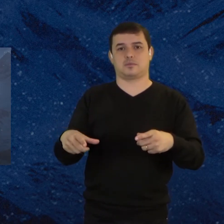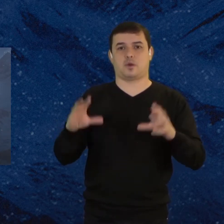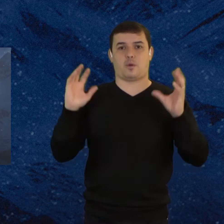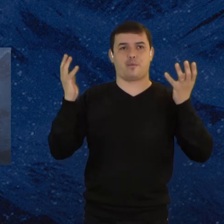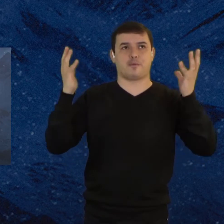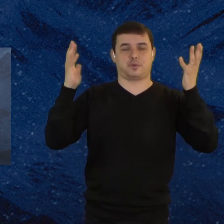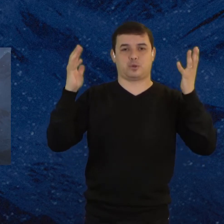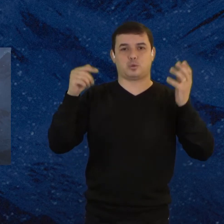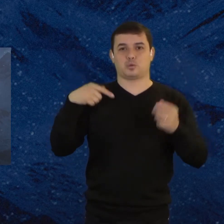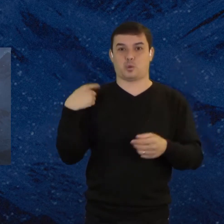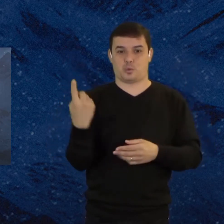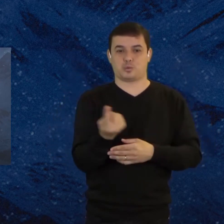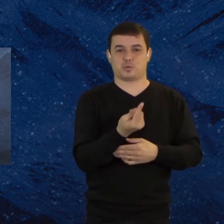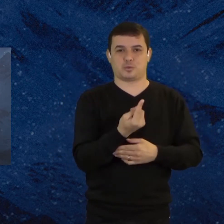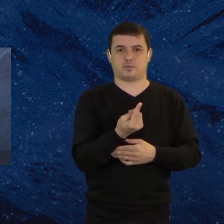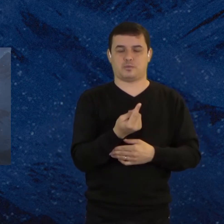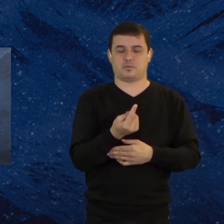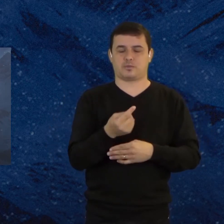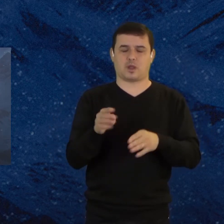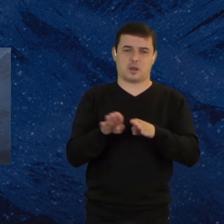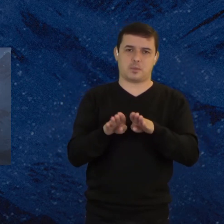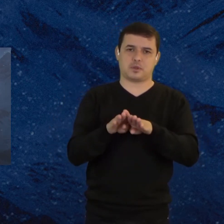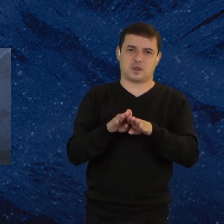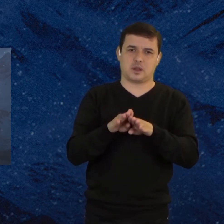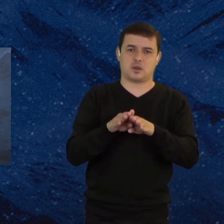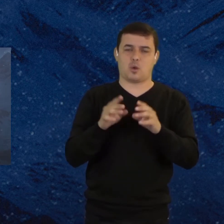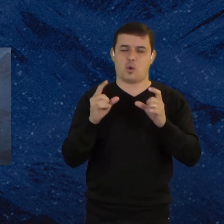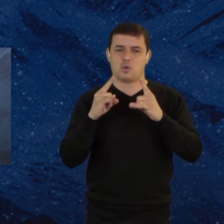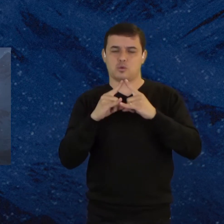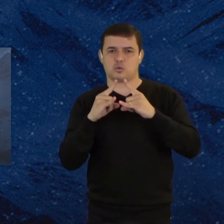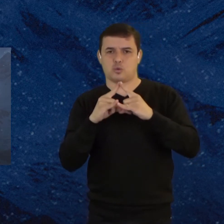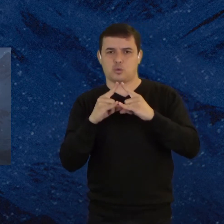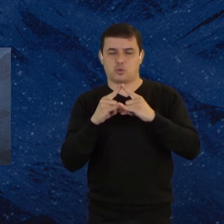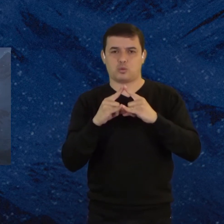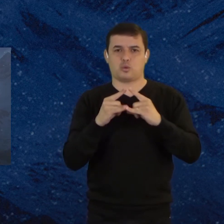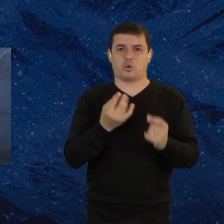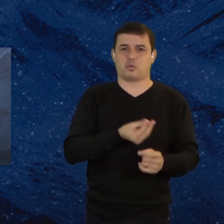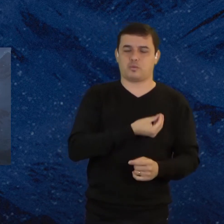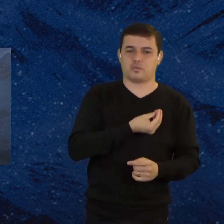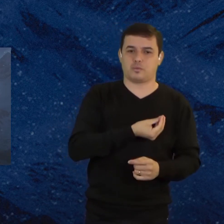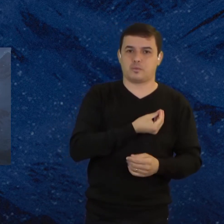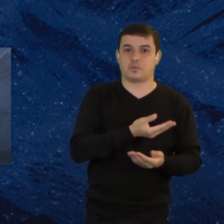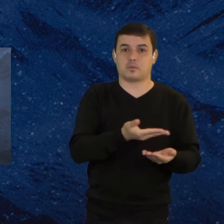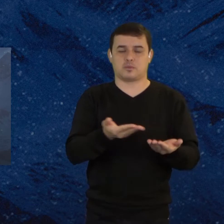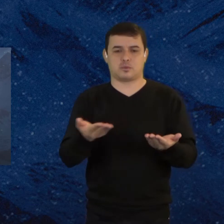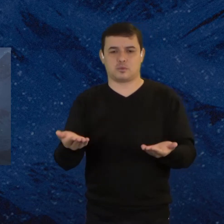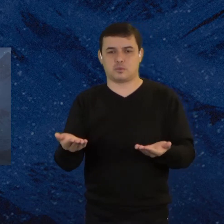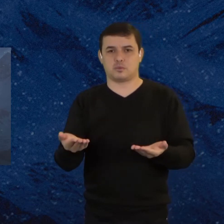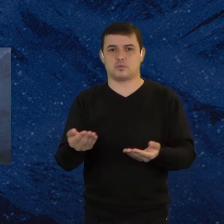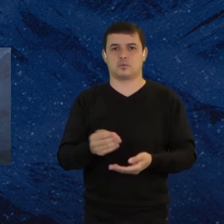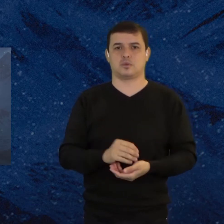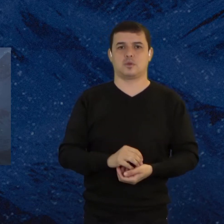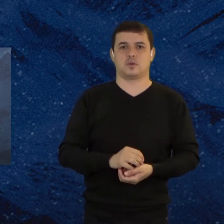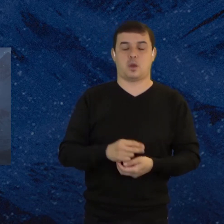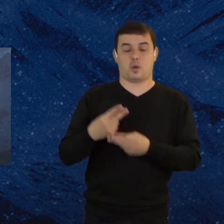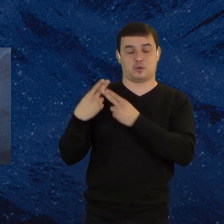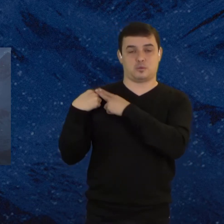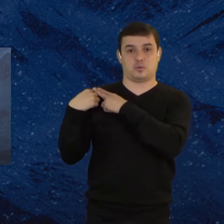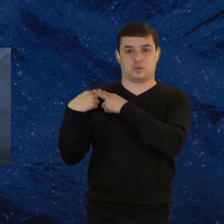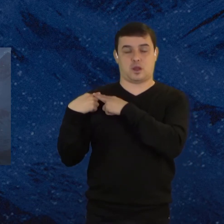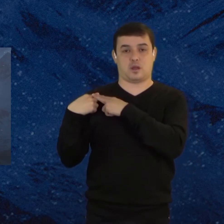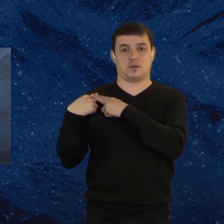Vida. Além disso, nós temos o Instituto Vida para Todos, que tem cuidado das transmissões e também